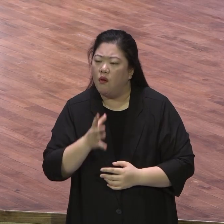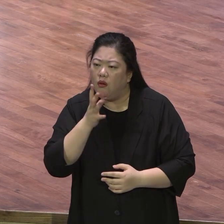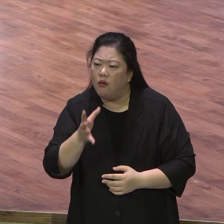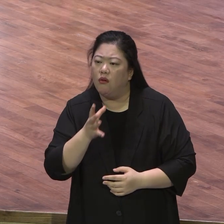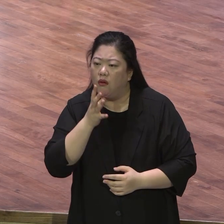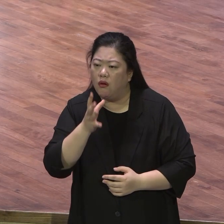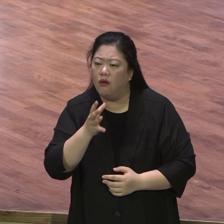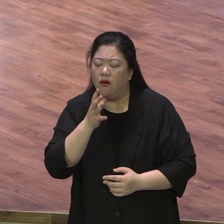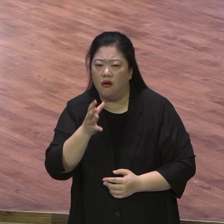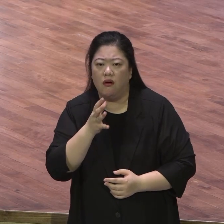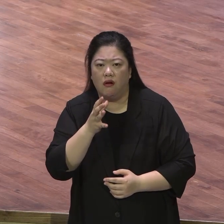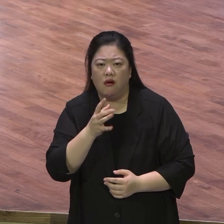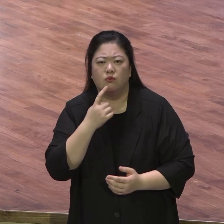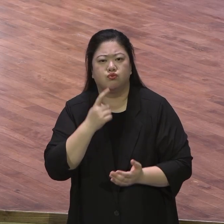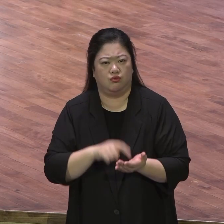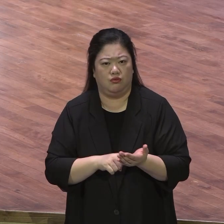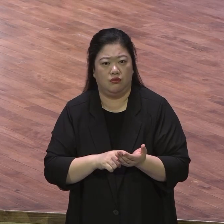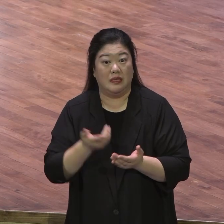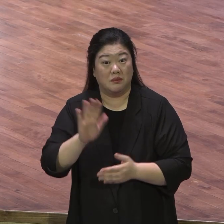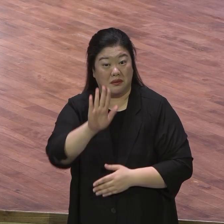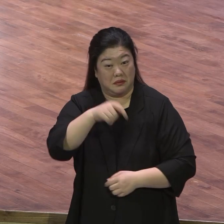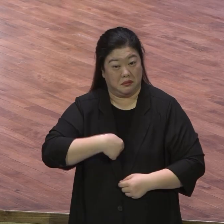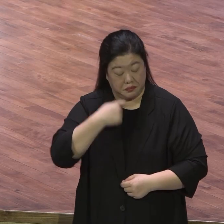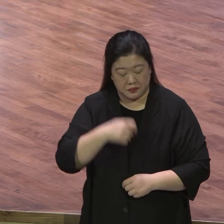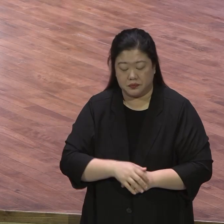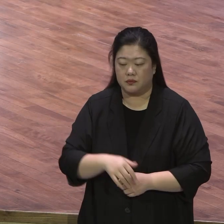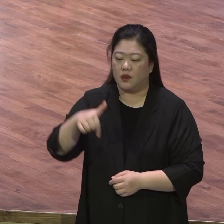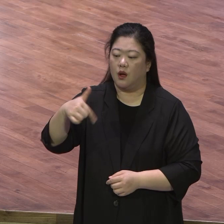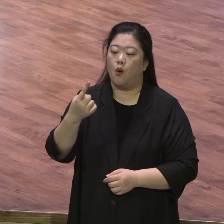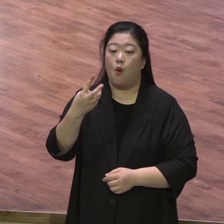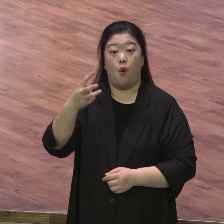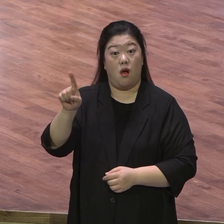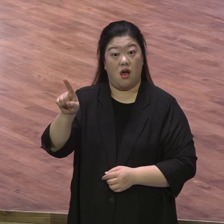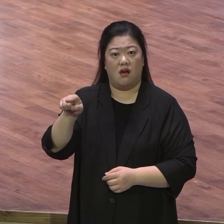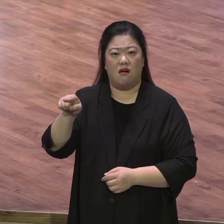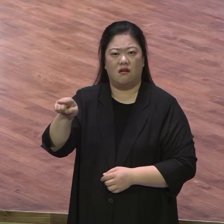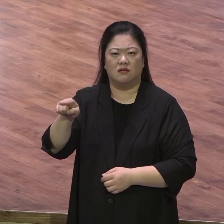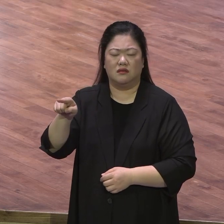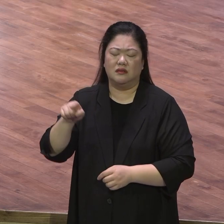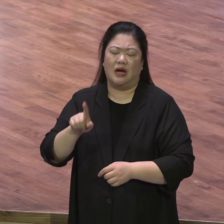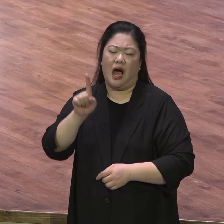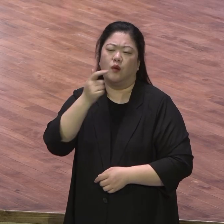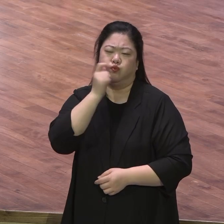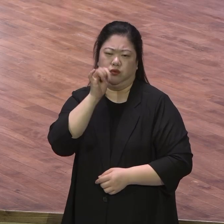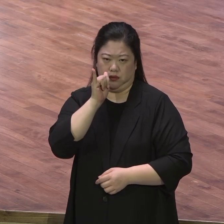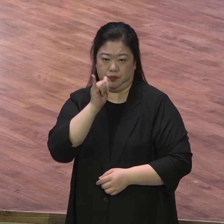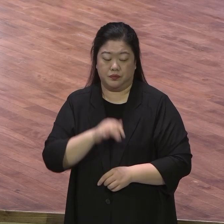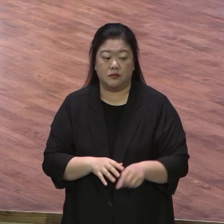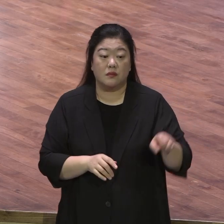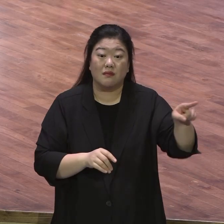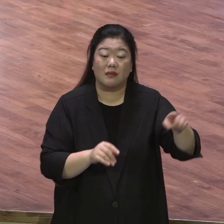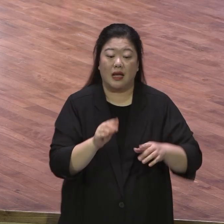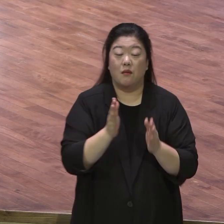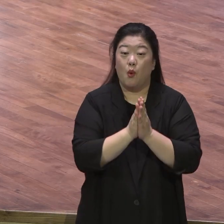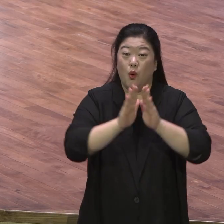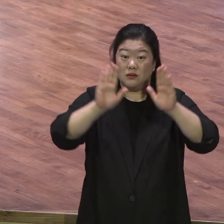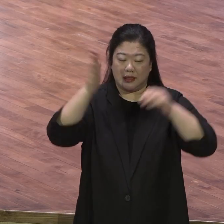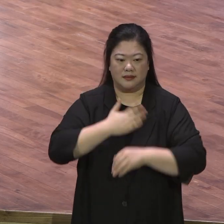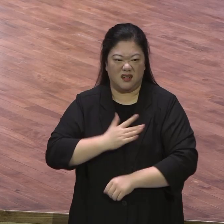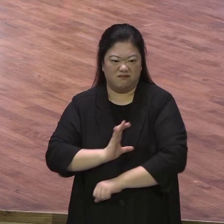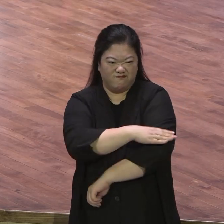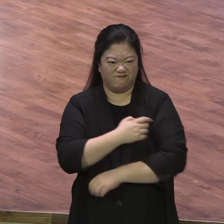놓쳤어요 사실 모세와 아론은 스스로 이스라엘의 지도자 제상 되려고 한 것이 아니